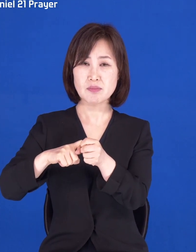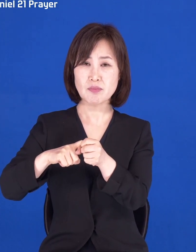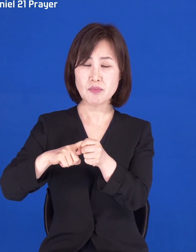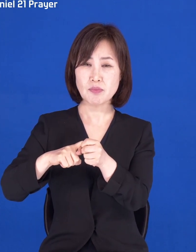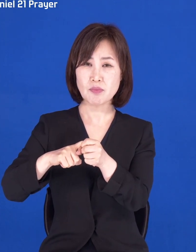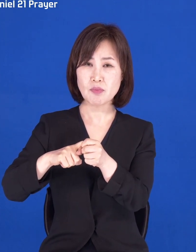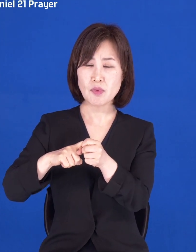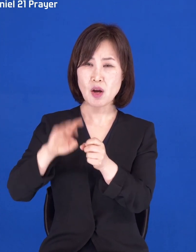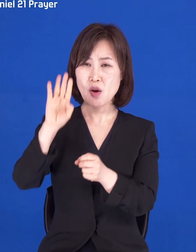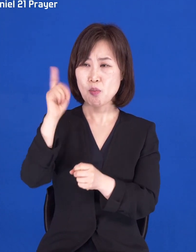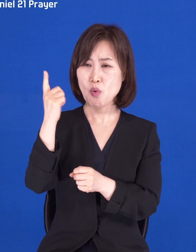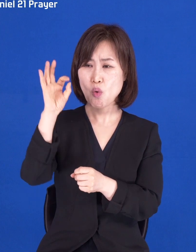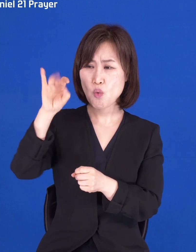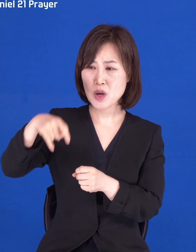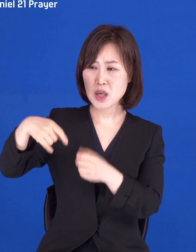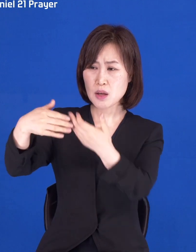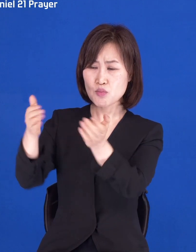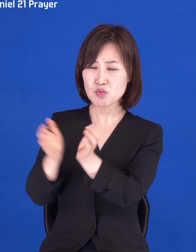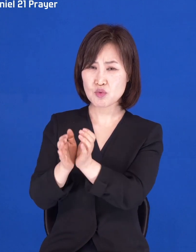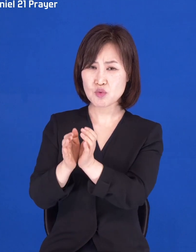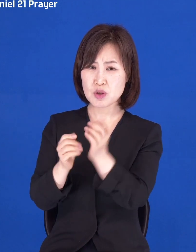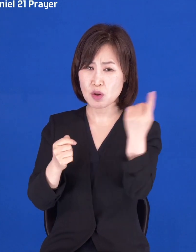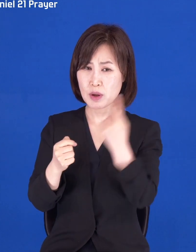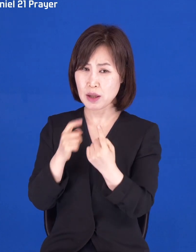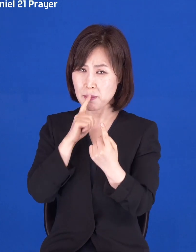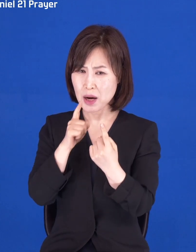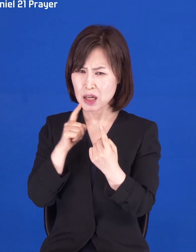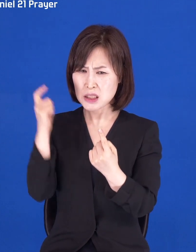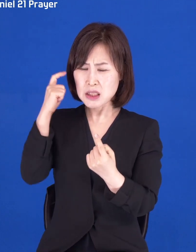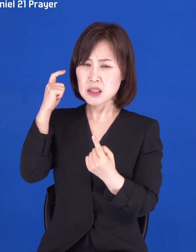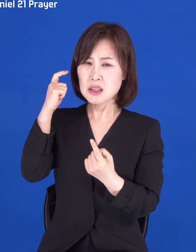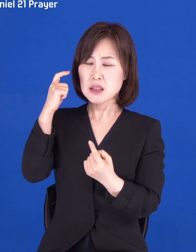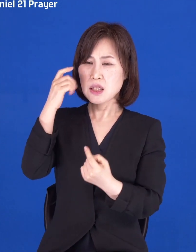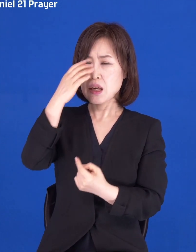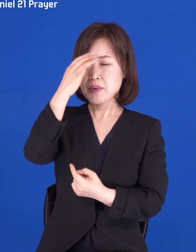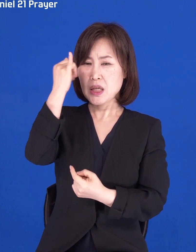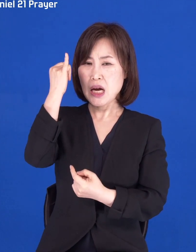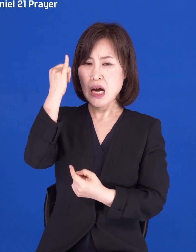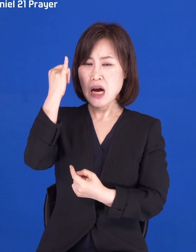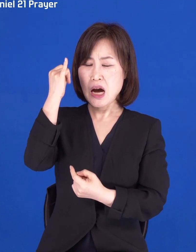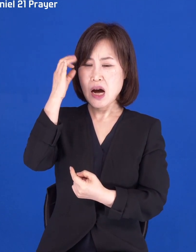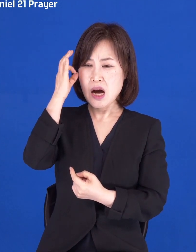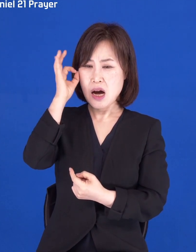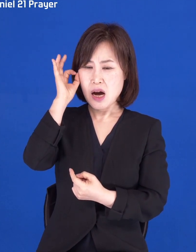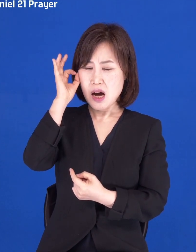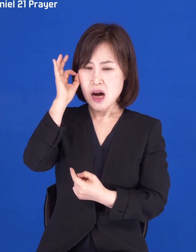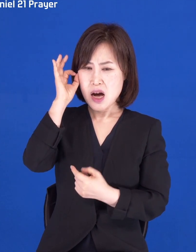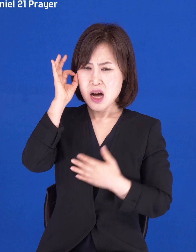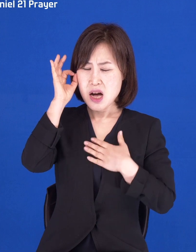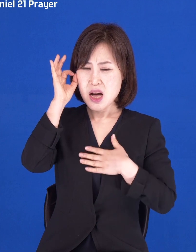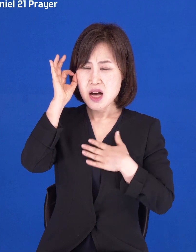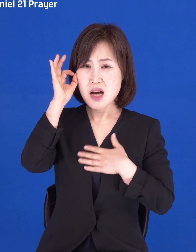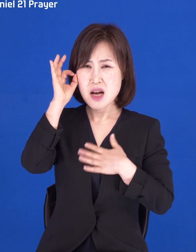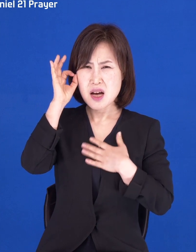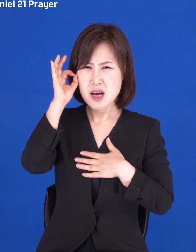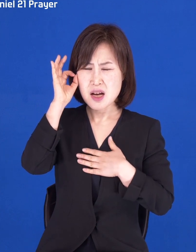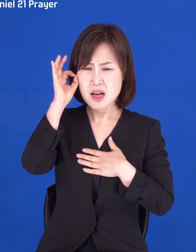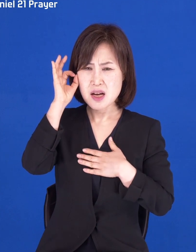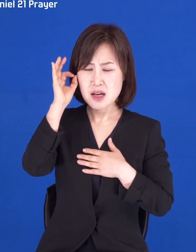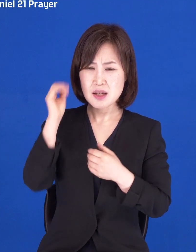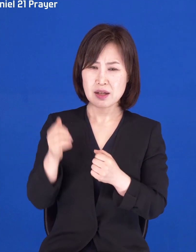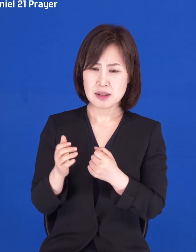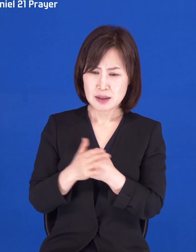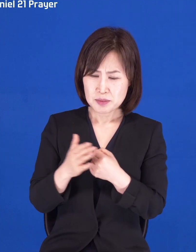보위부에서 나왔다고 하는 말을 듣는 순간 할머니는 아차 하고 직감하셨답니다.